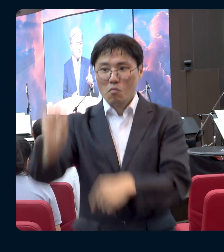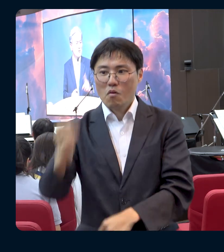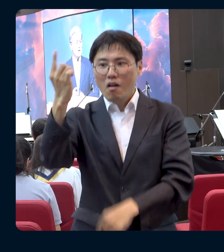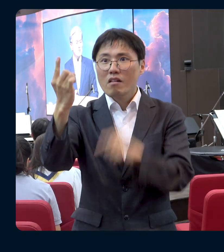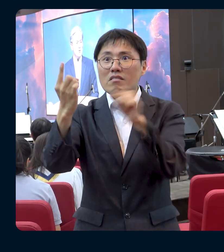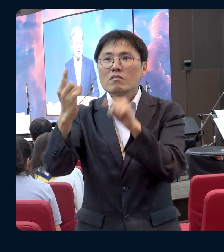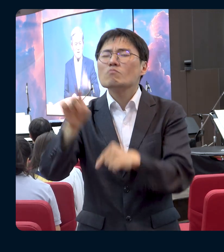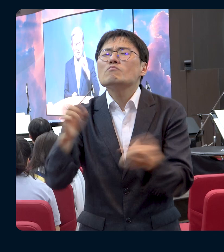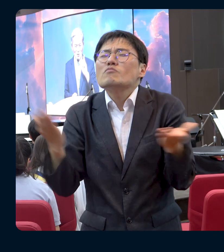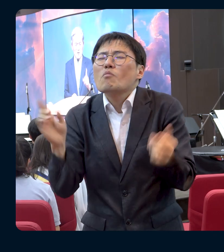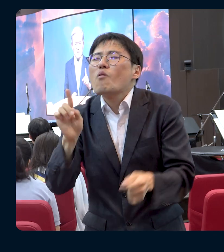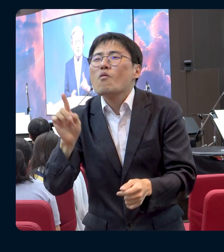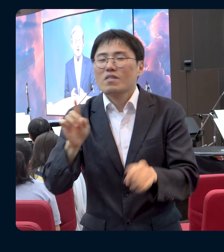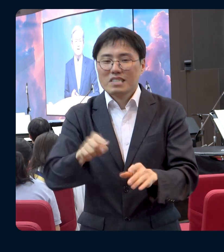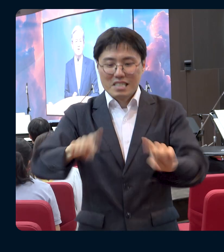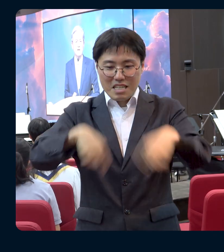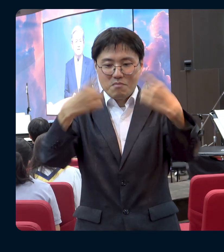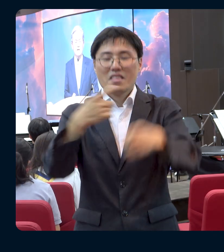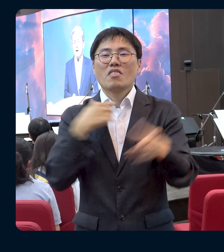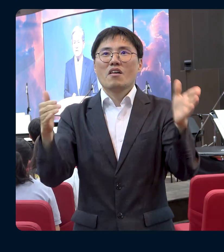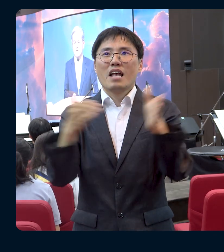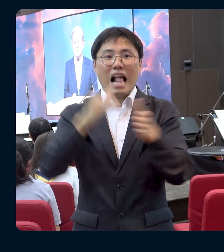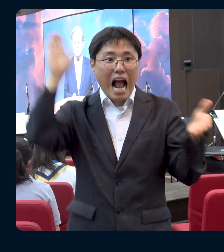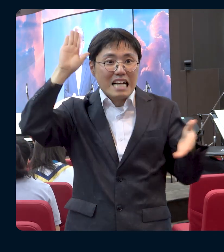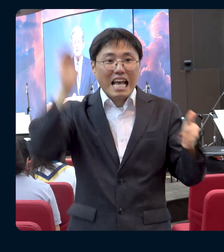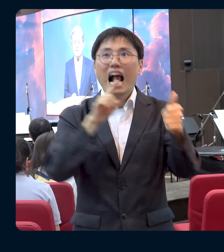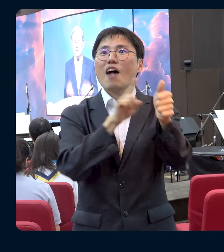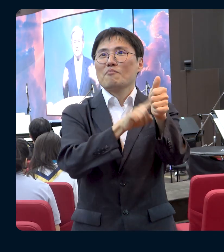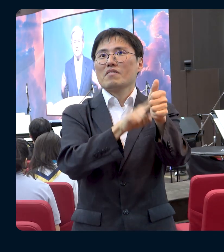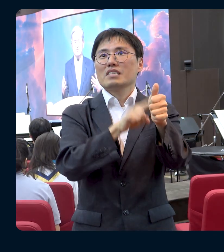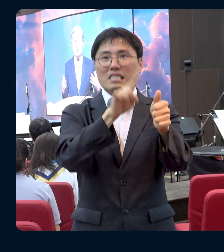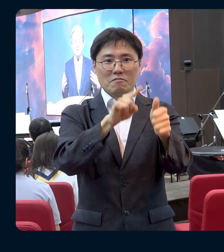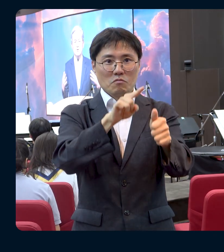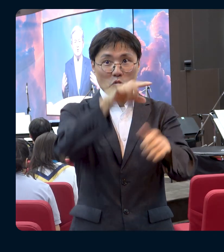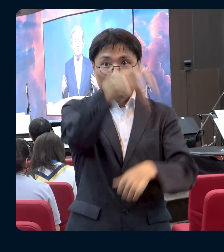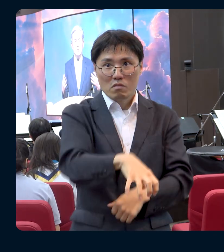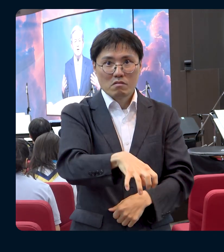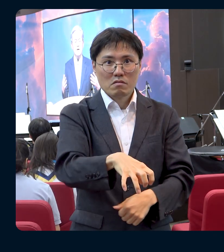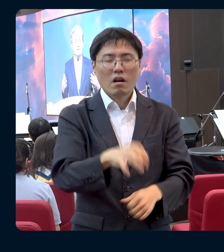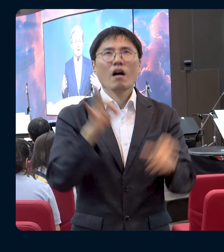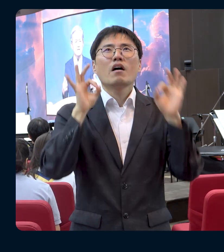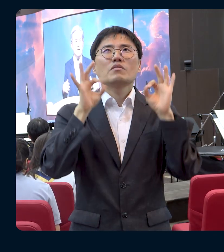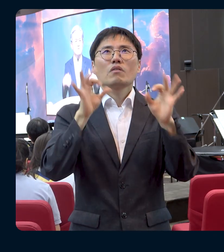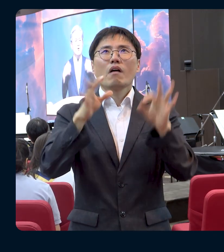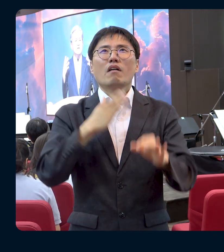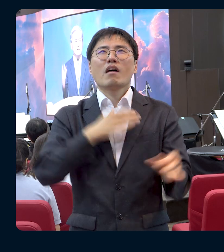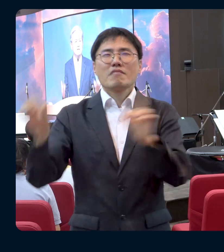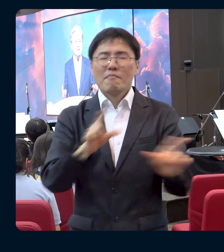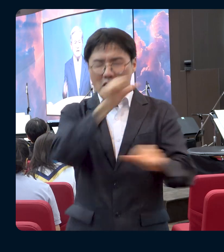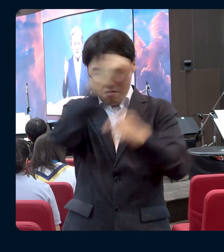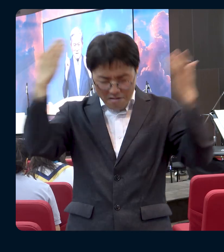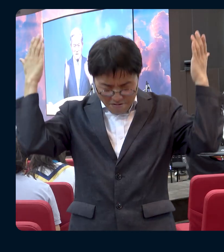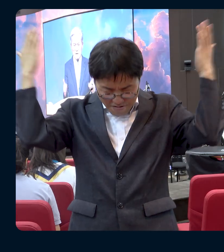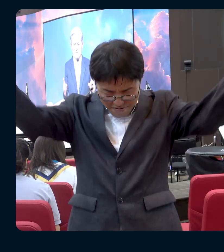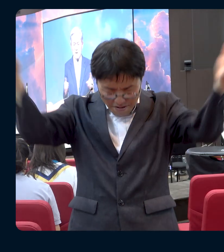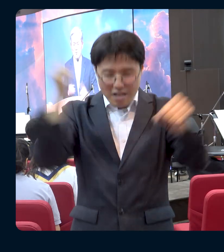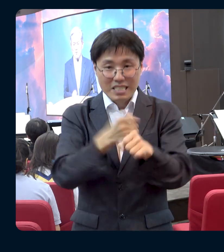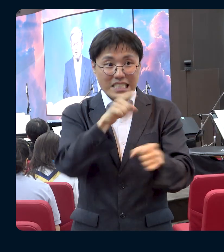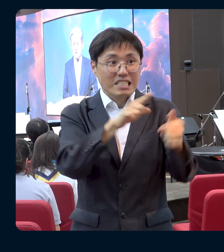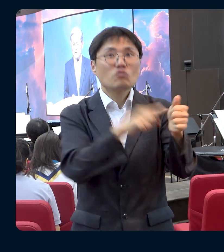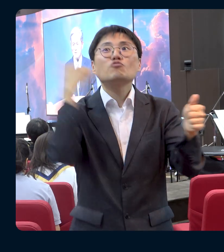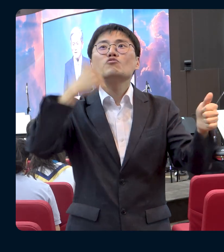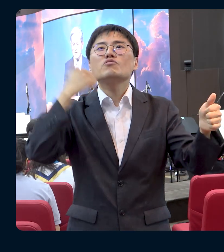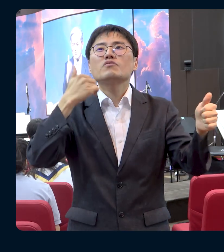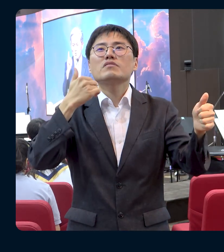어떤 일이 있었냐면요, 거기에 참석했던 한 학생이 그 자리에서 선교에 자기의 삶을 헌신했는데 그 사람이